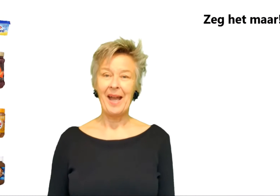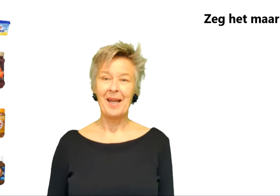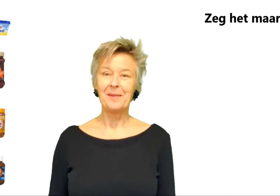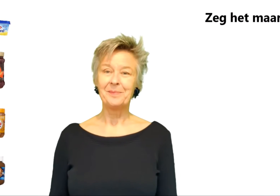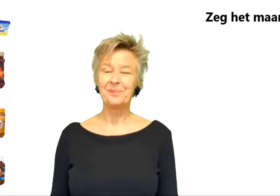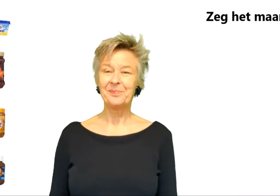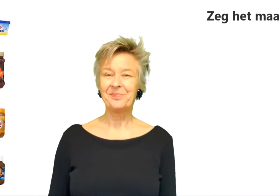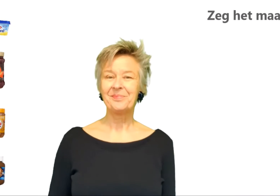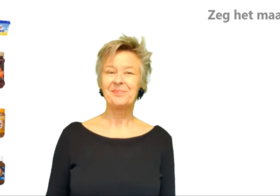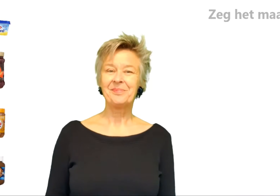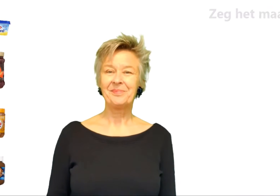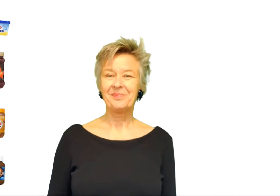maar.